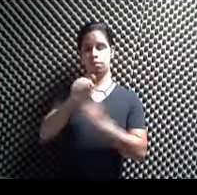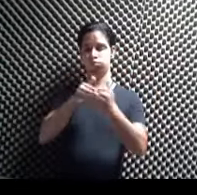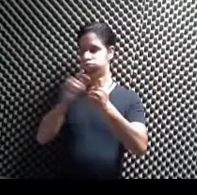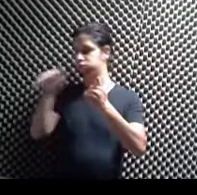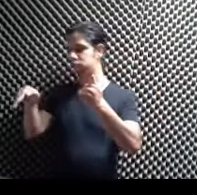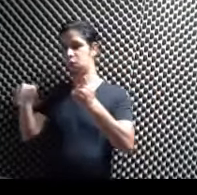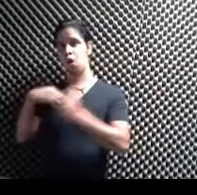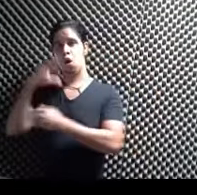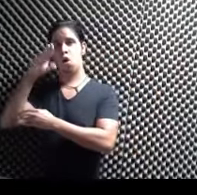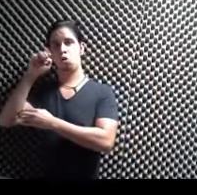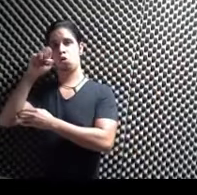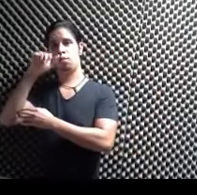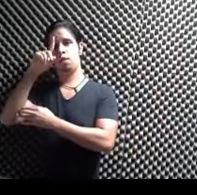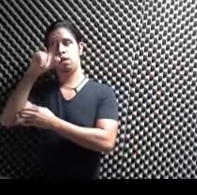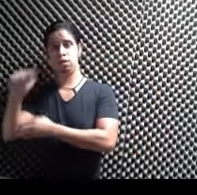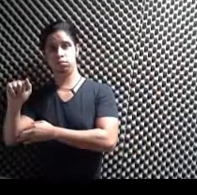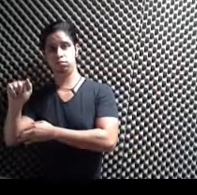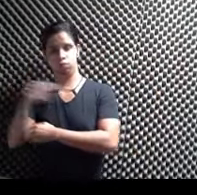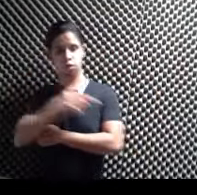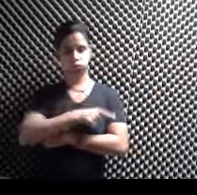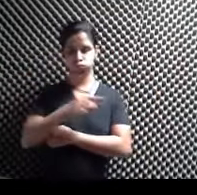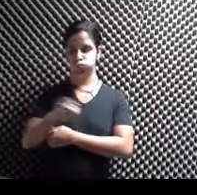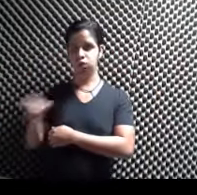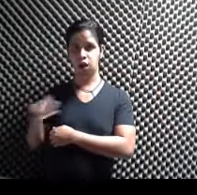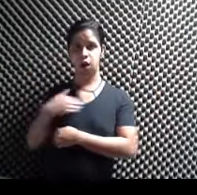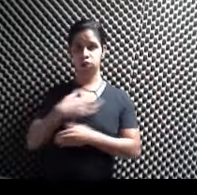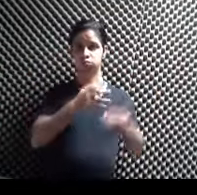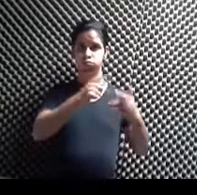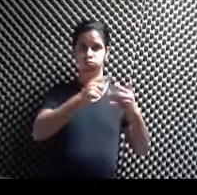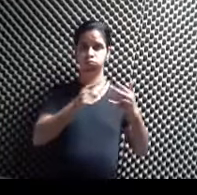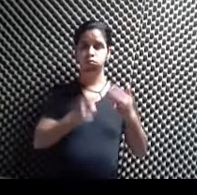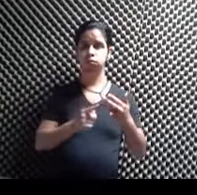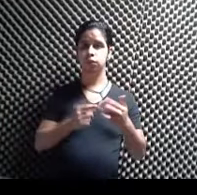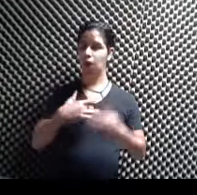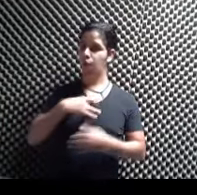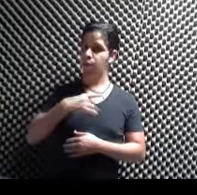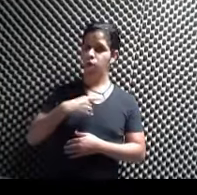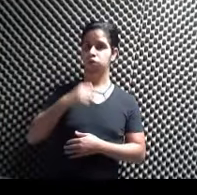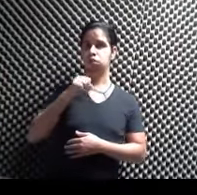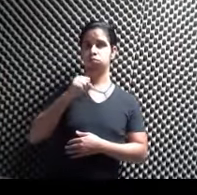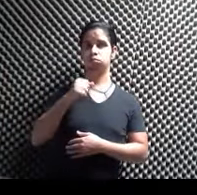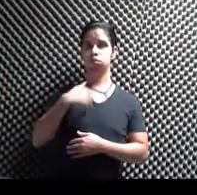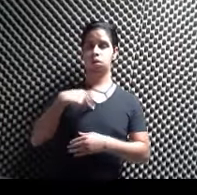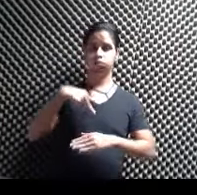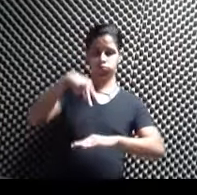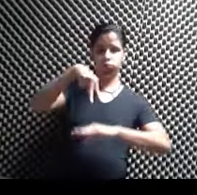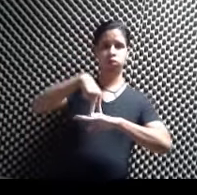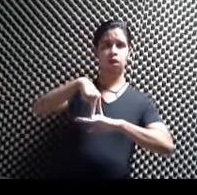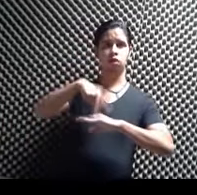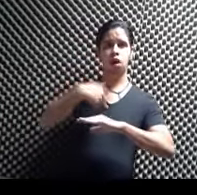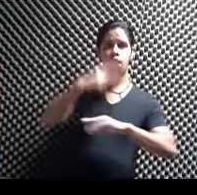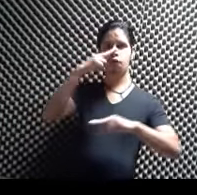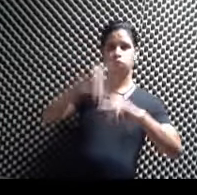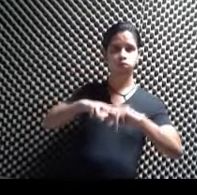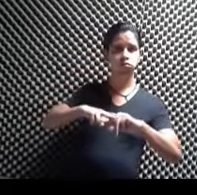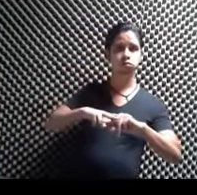Pero nada, las cosas que pasan, pero nena, lo haces todo muy bien. Pero me gusta, y me gusta el stand-up, me gusta mucho hacer stand-up. Es un género que